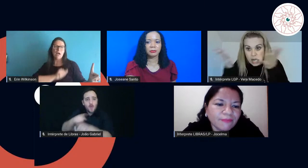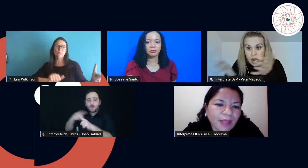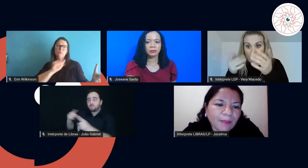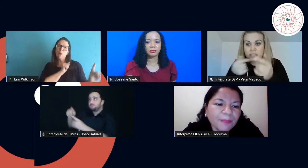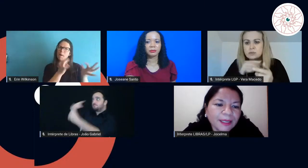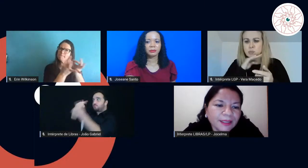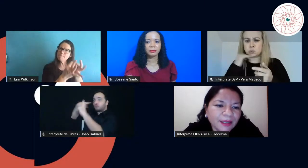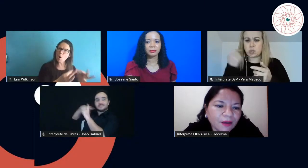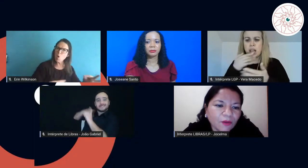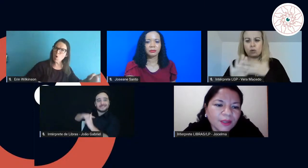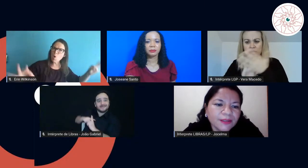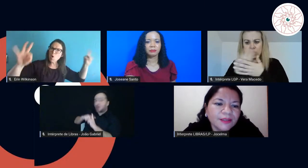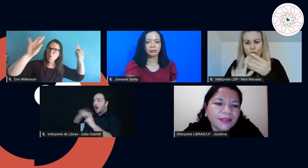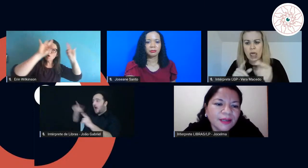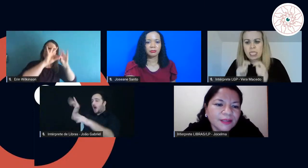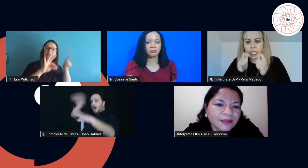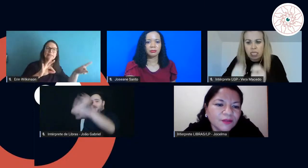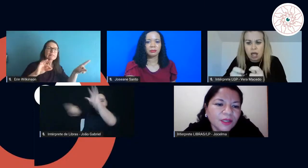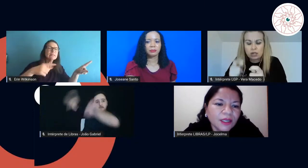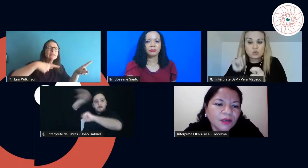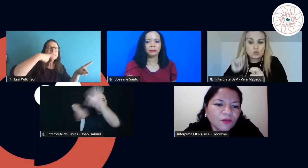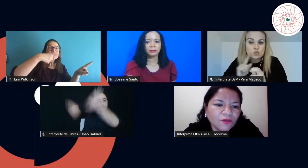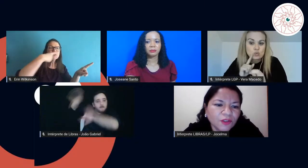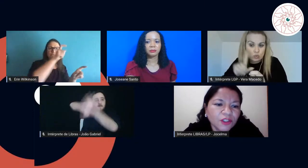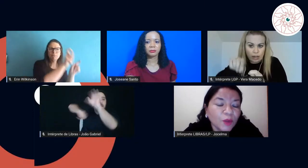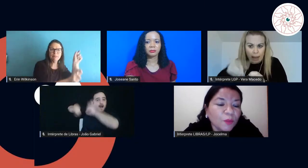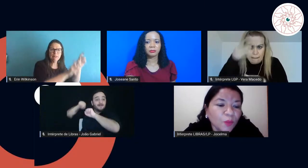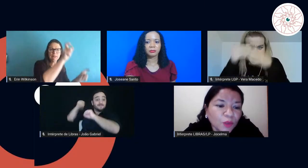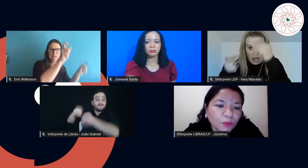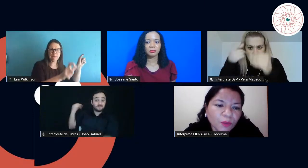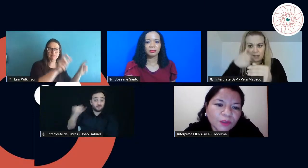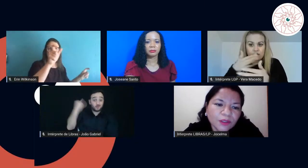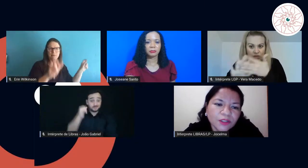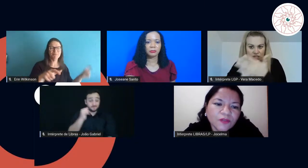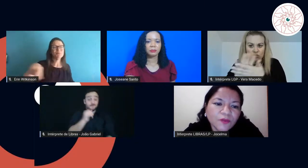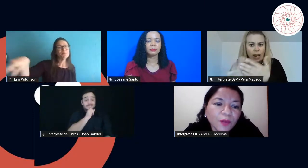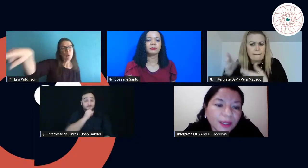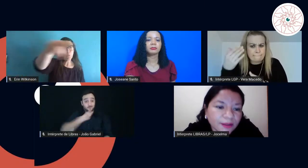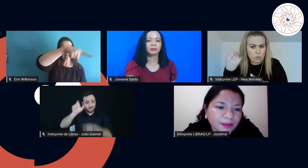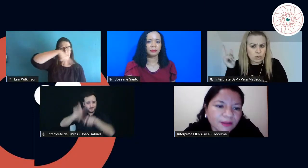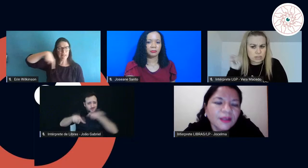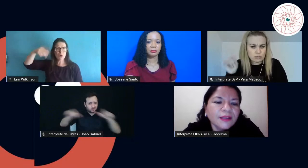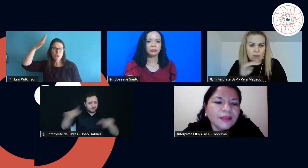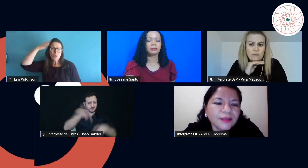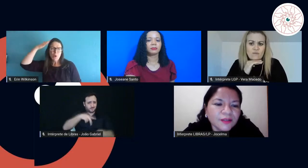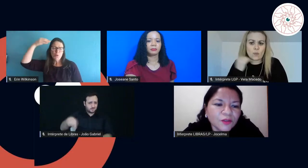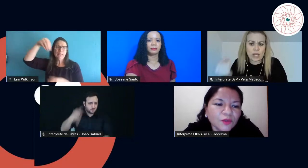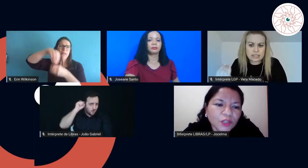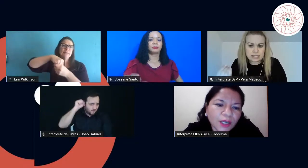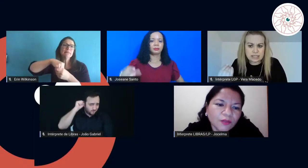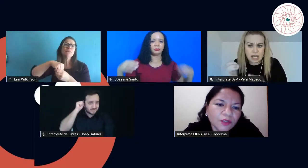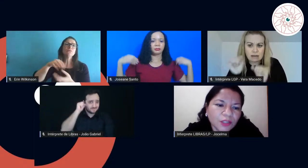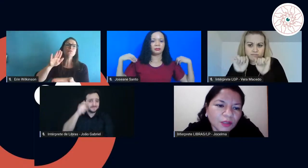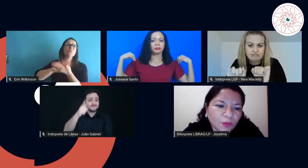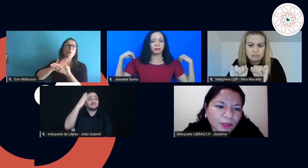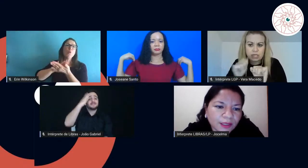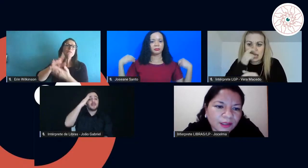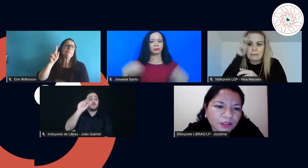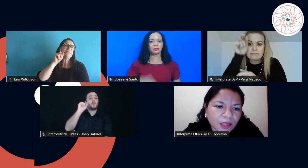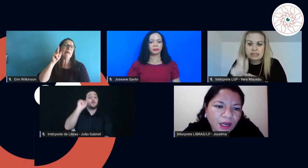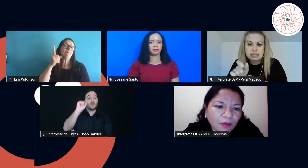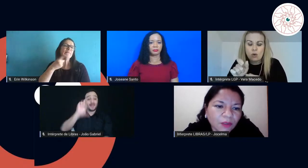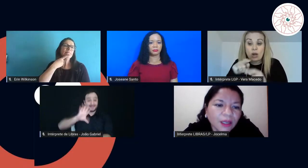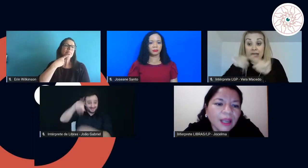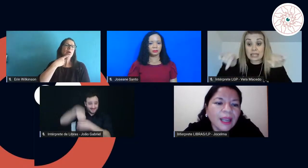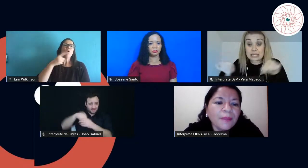possa aprender com essa sinalização daquele ouvinte. Isso é muito importante. A fluência desse sujeito que está atuando